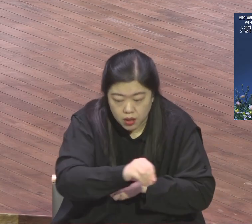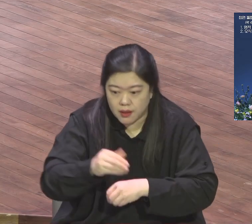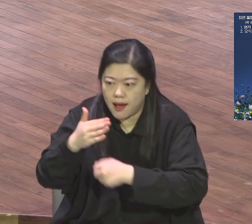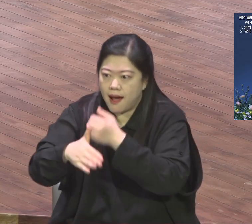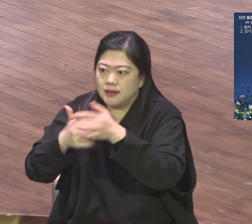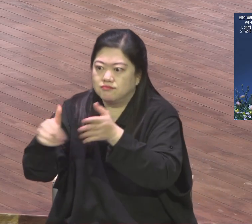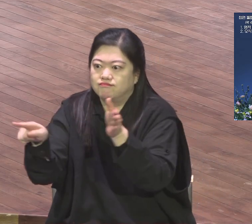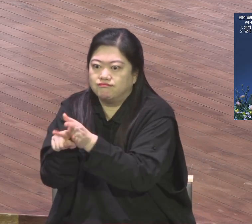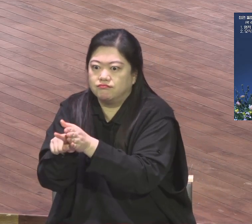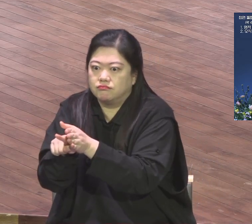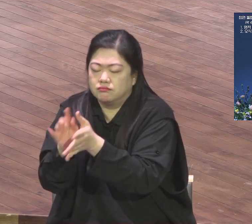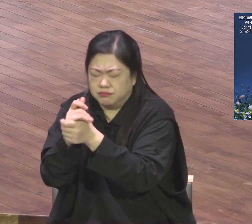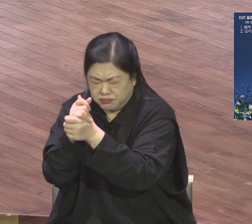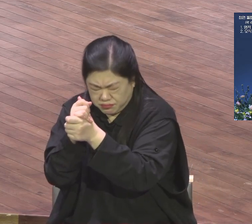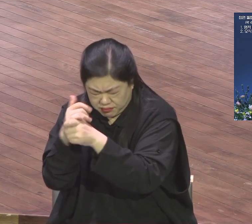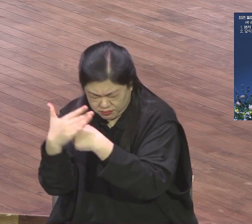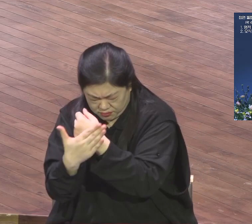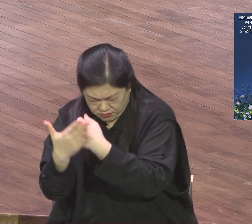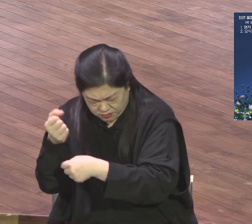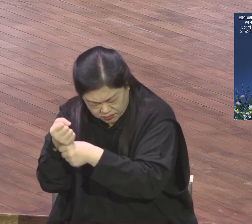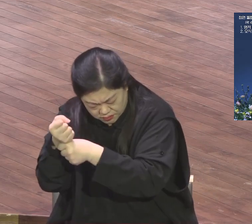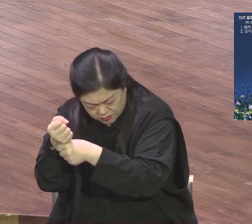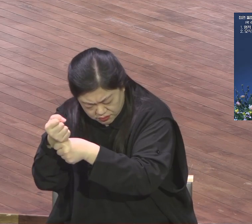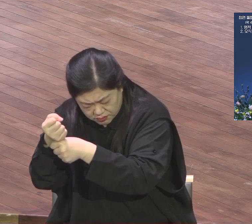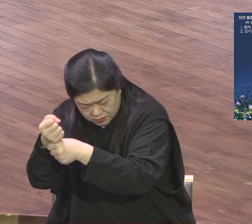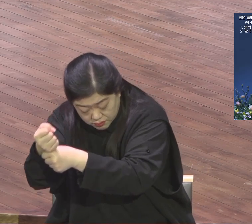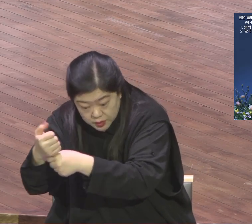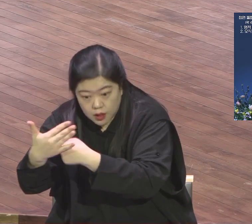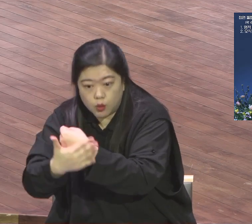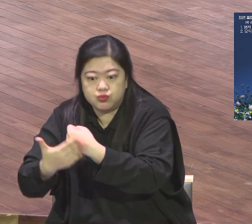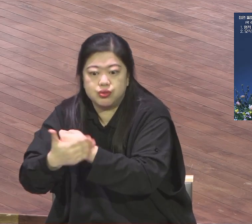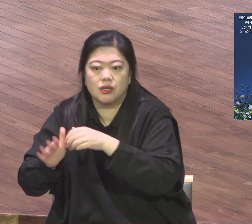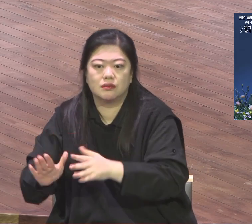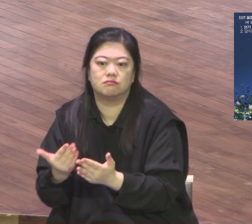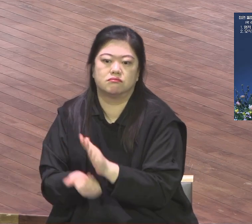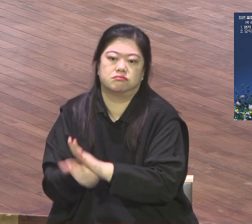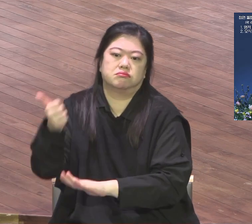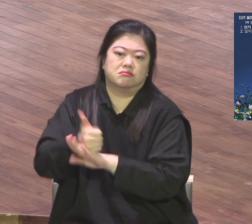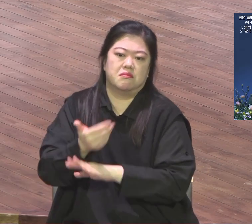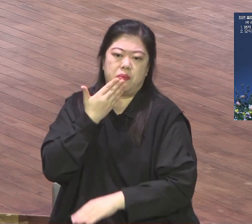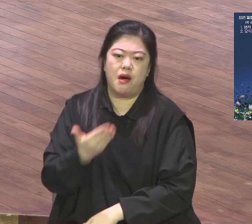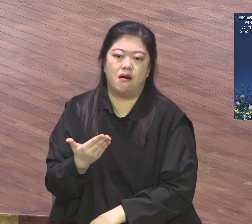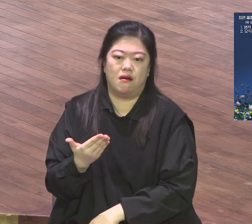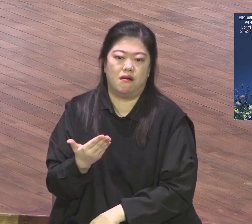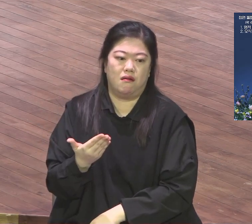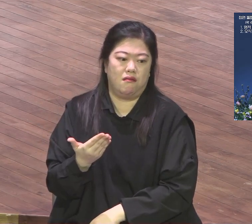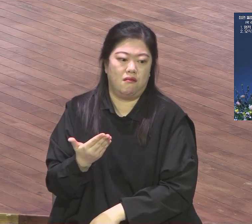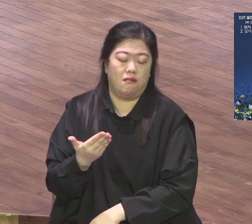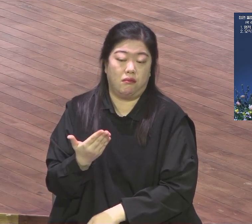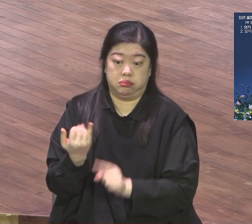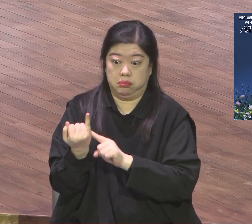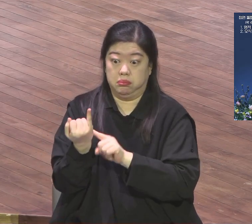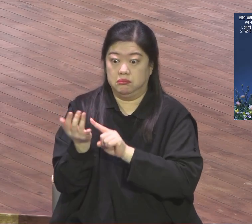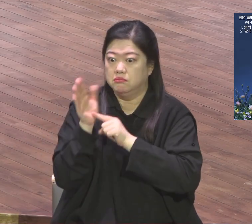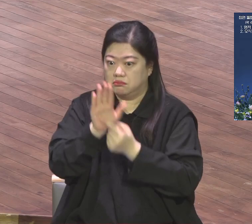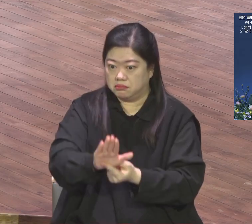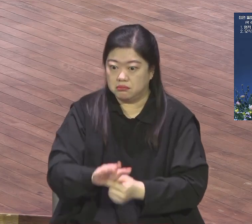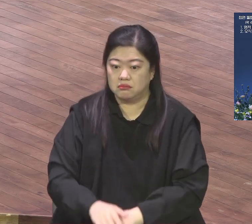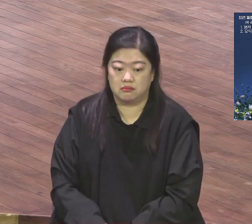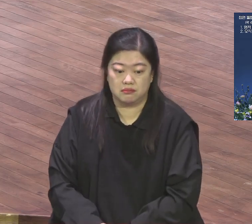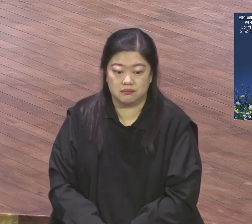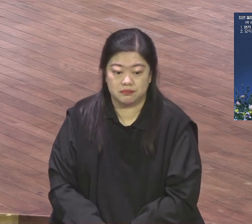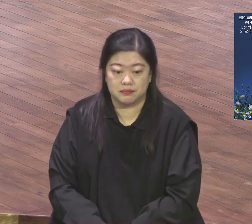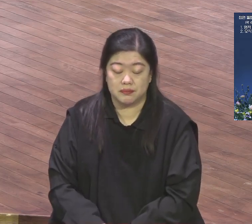인생 광풍이 예고 없이 찾아올 때가 많지만은 정면 돌파할 수 있는 믿음 가지고 있으면 아무 문제 될 거 없습니다.